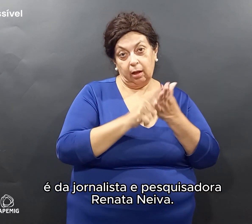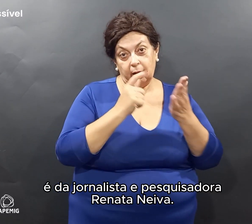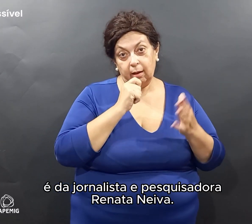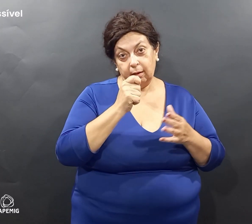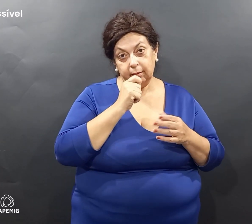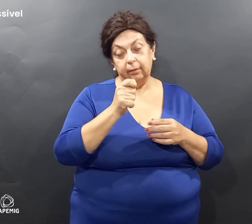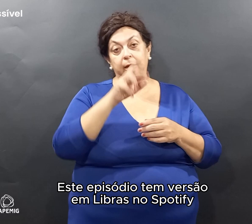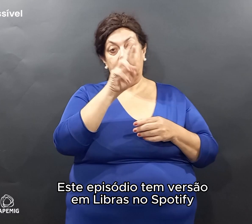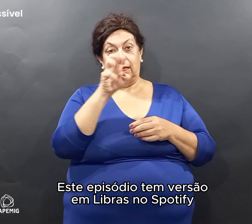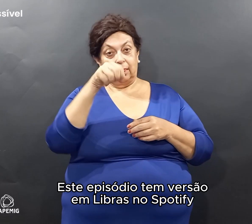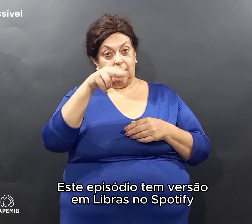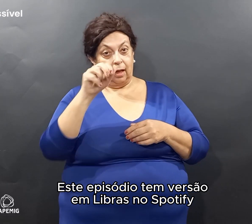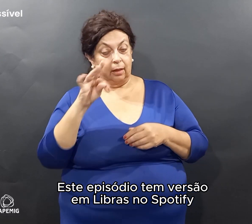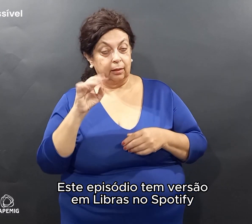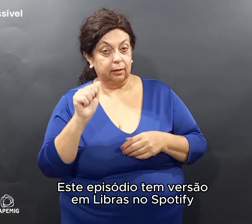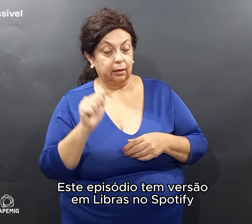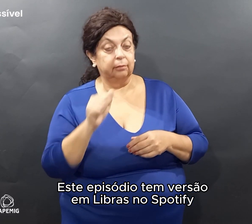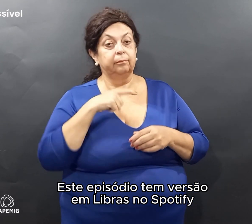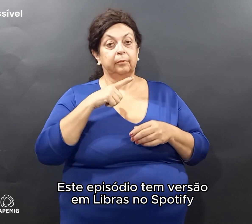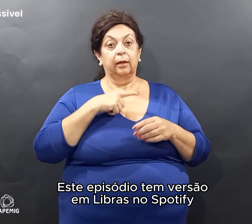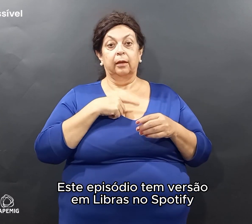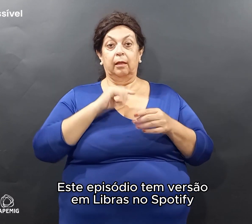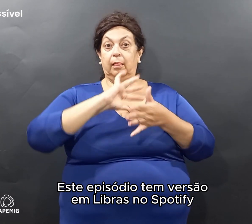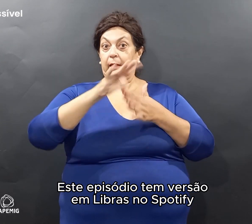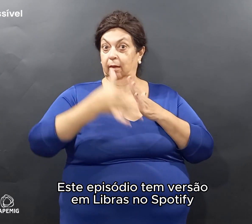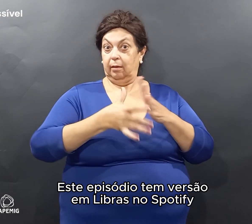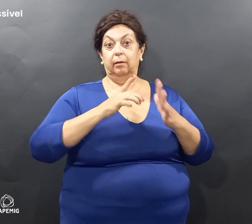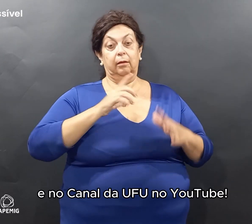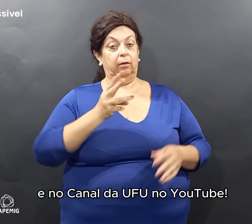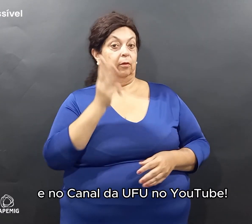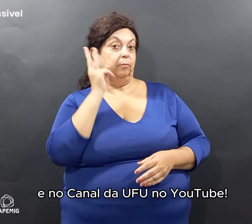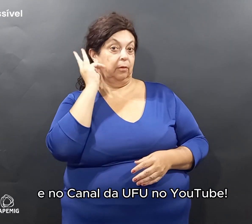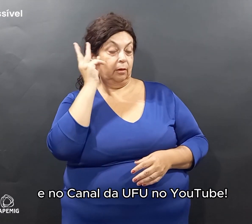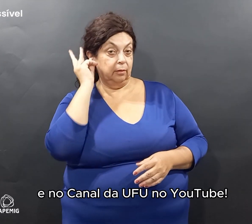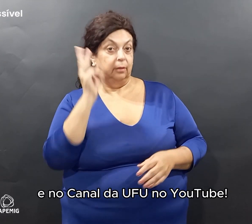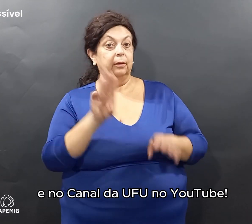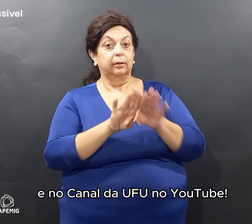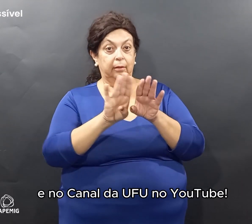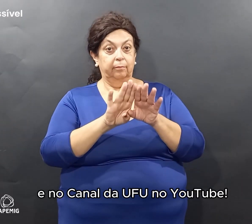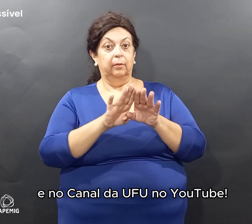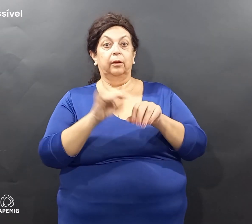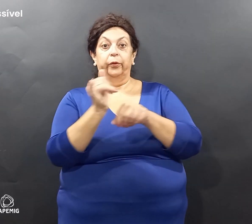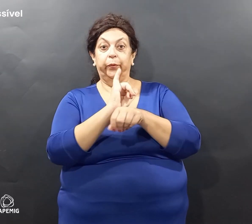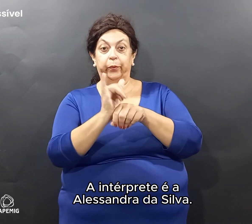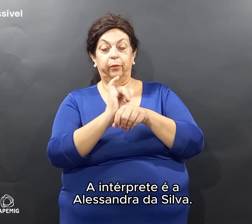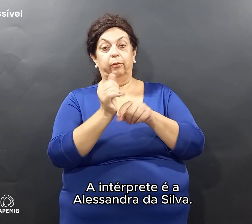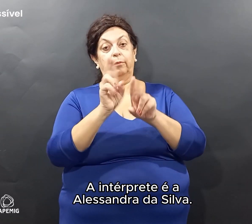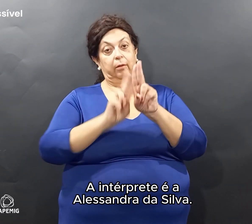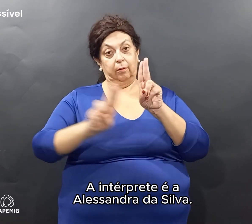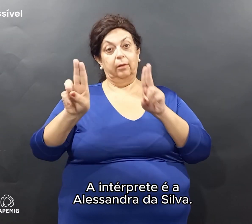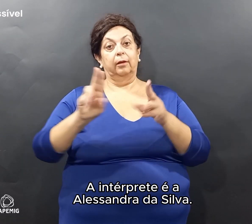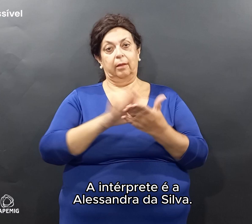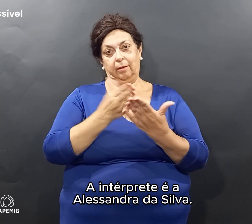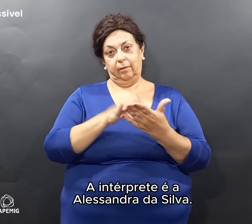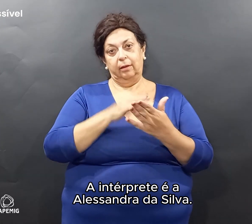Neiva. Este episódio tem versão em Libras no Spotify e no canal da UFO no YouTube. A intérprete é a Alessandra da